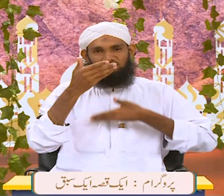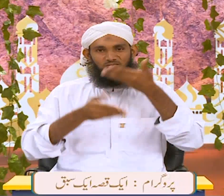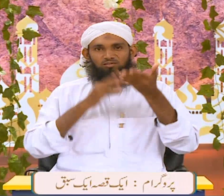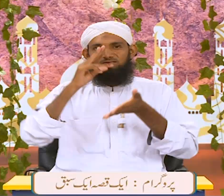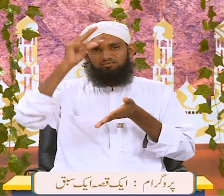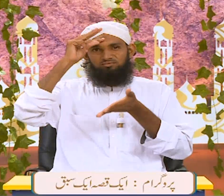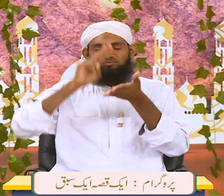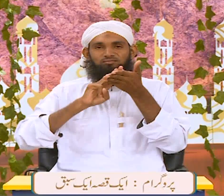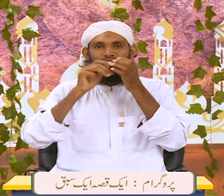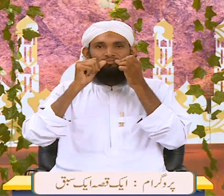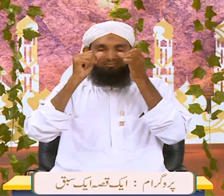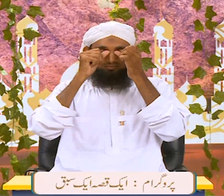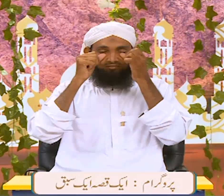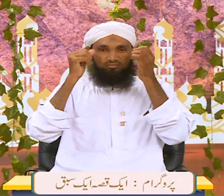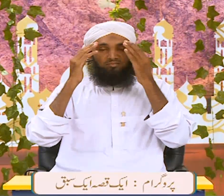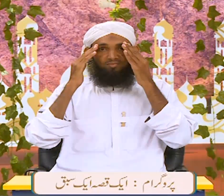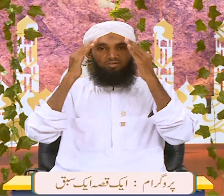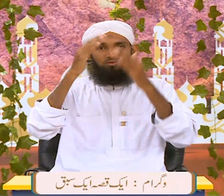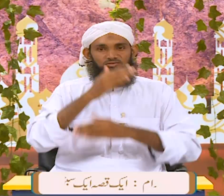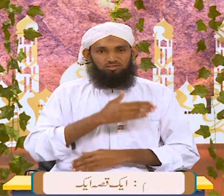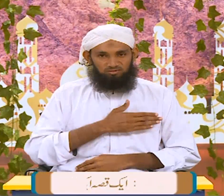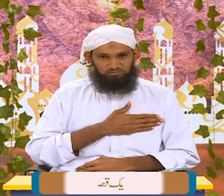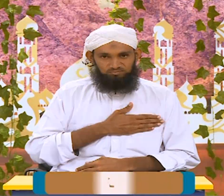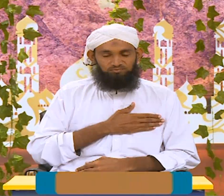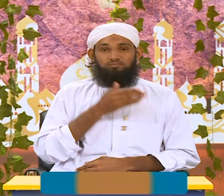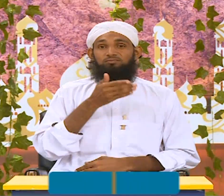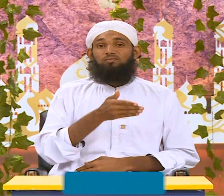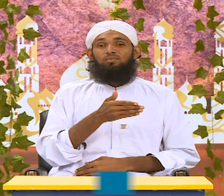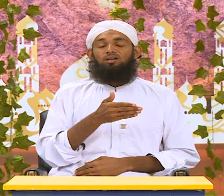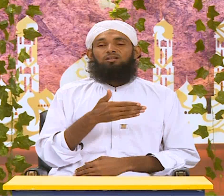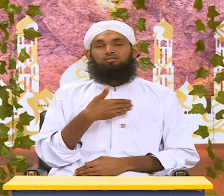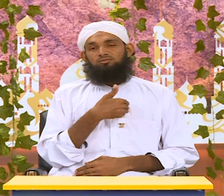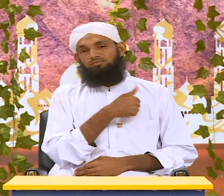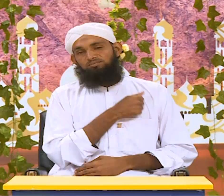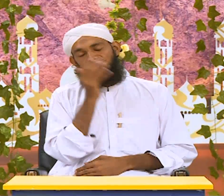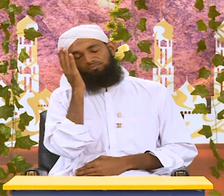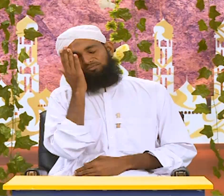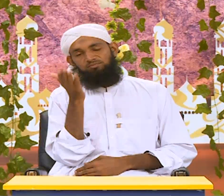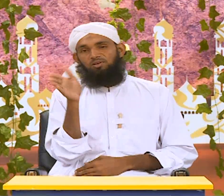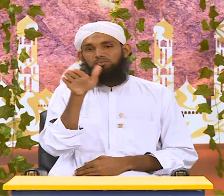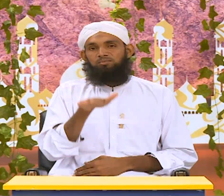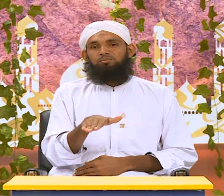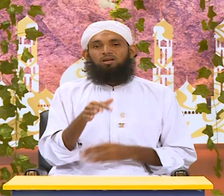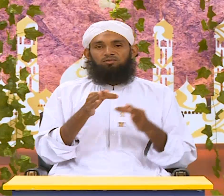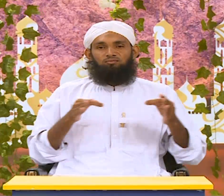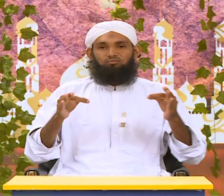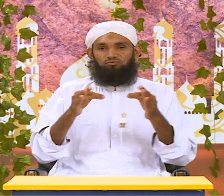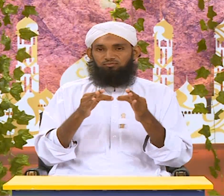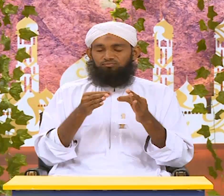والے مصطفیٰ صلی اللہ علیہ وآلہ وصحبہ وسلم کی وفات ظاہری تک حضور کے اہل بیت اطہار علیہم الرضوان نے کبھی